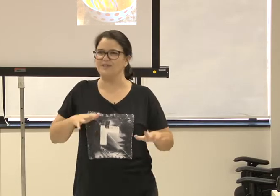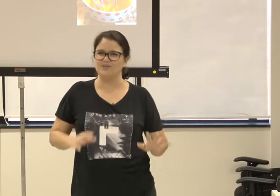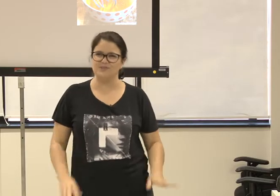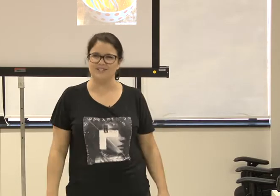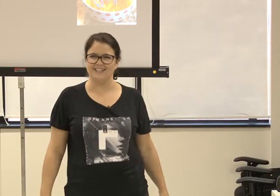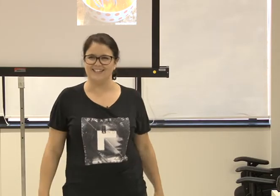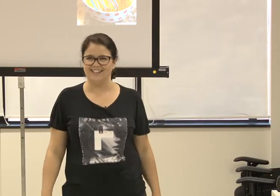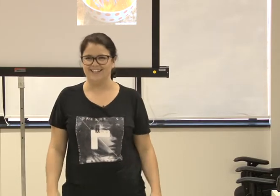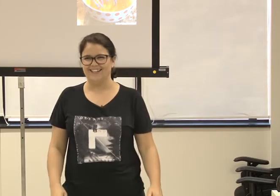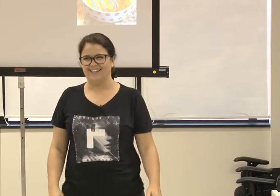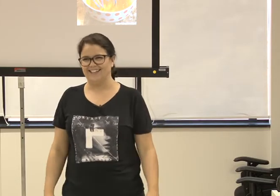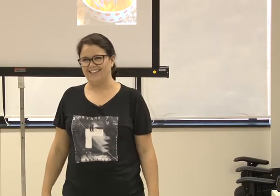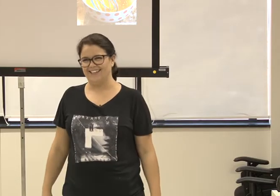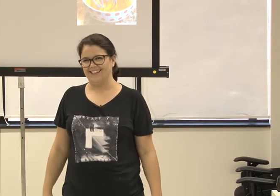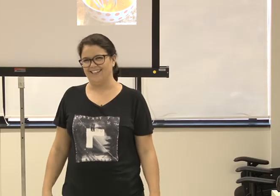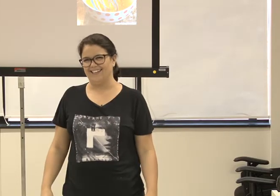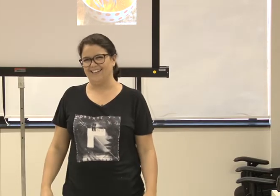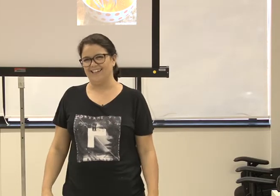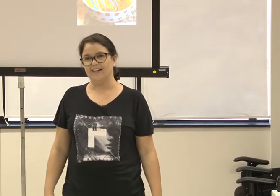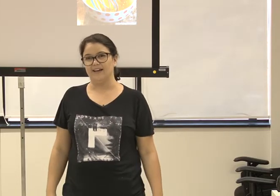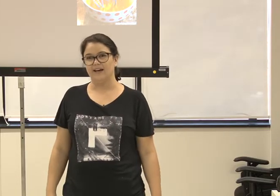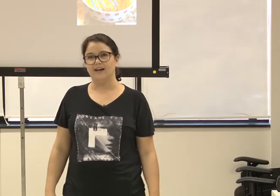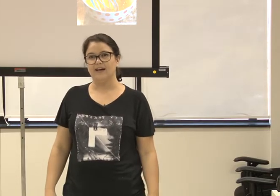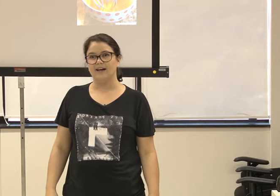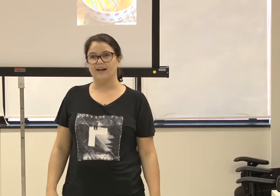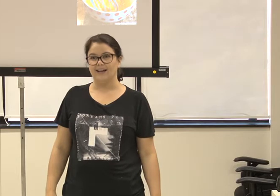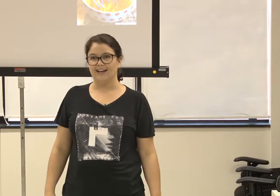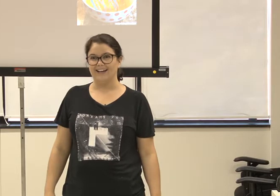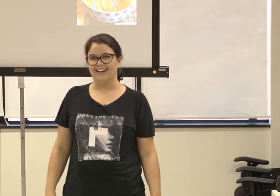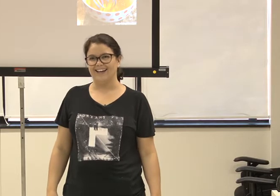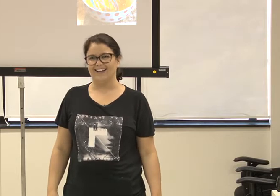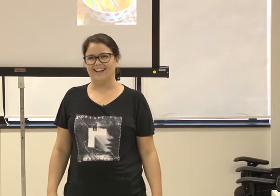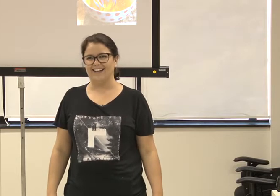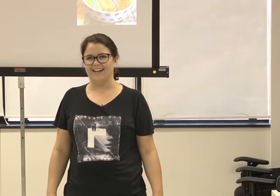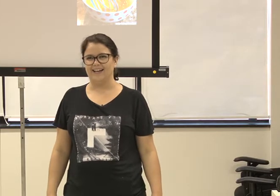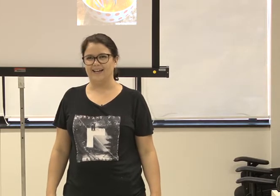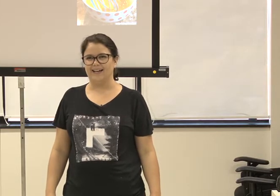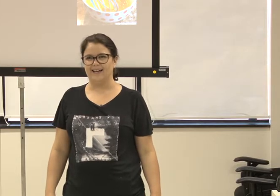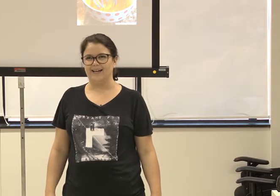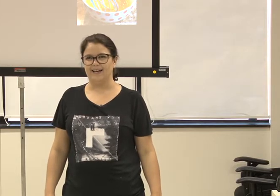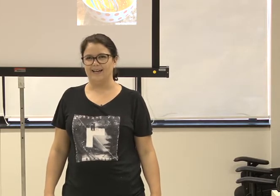suja. Abre, bate e faz quase uma pizza. Ela abre assim, o pão e já bate a carne